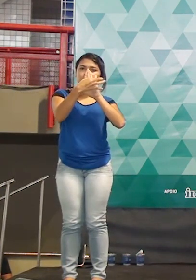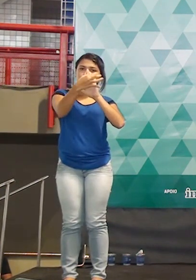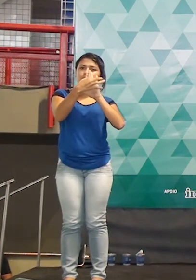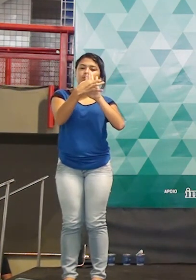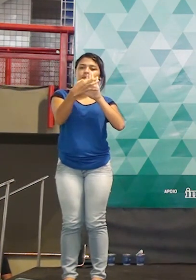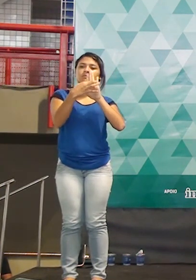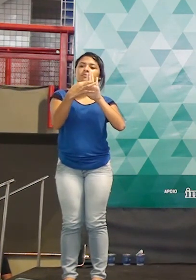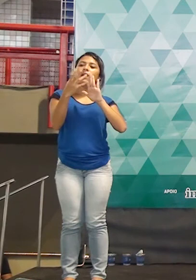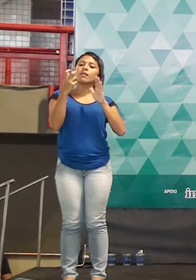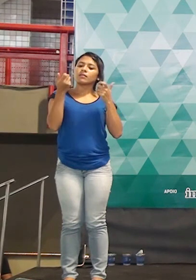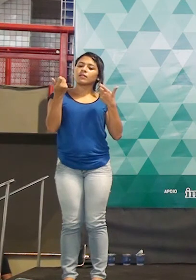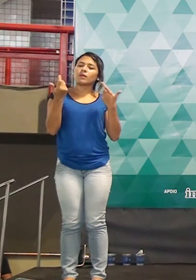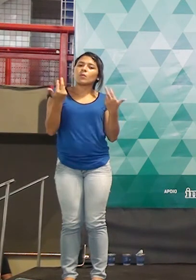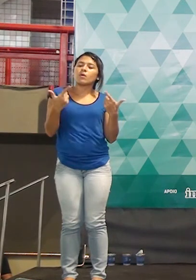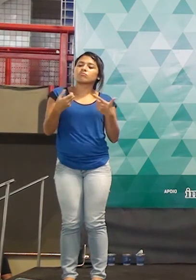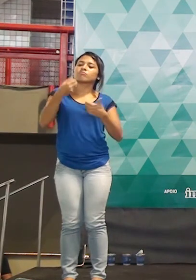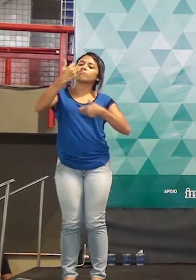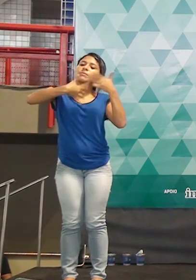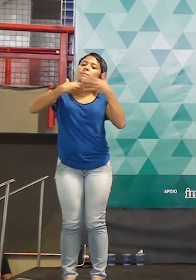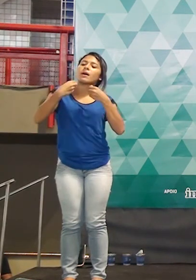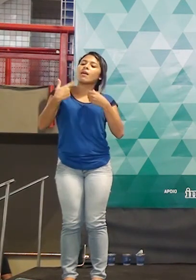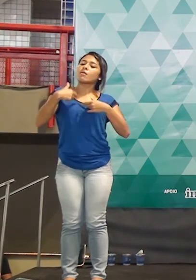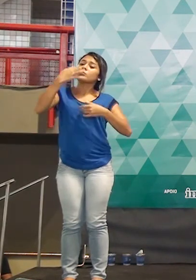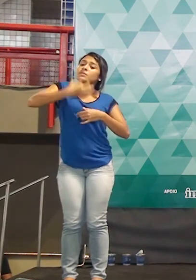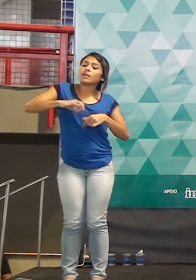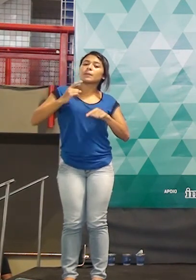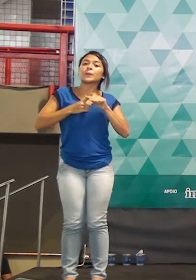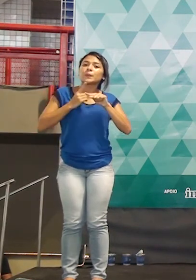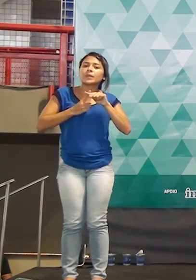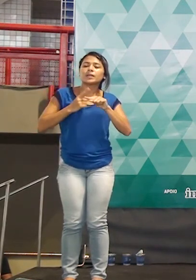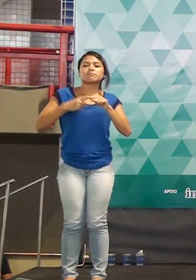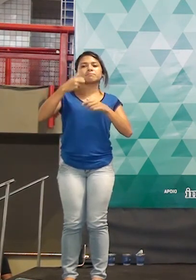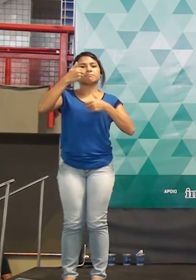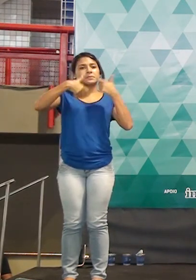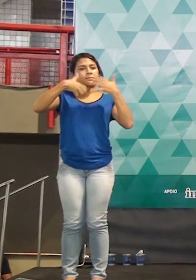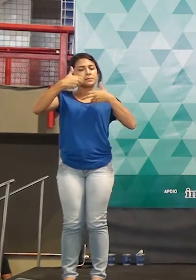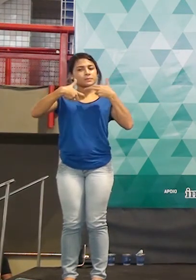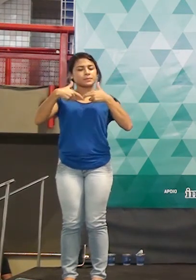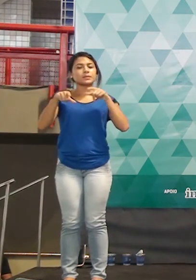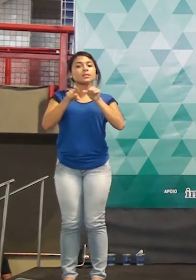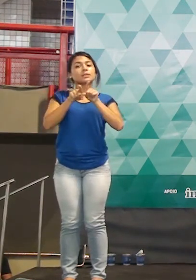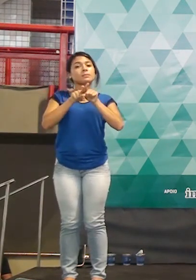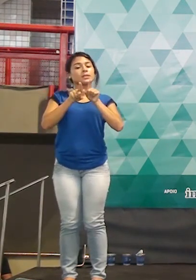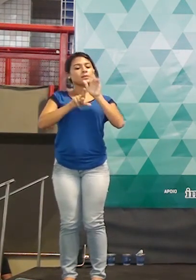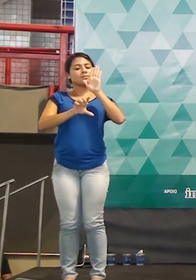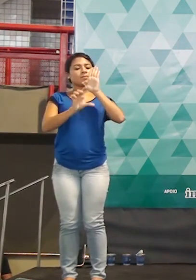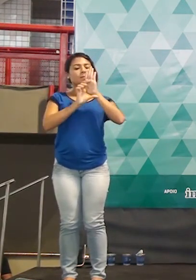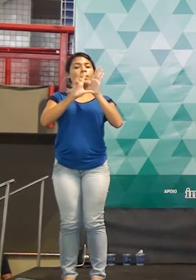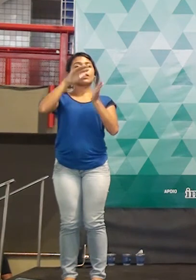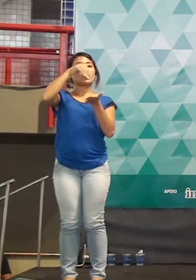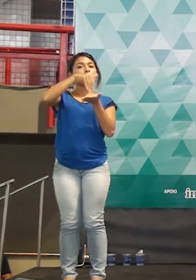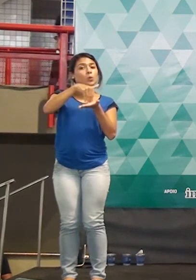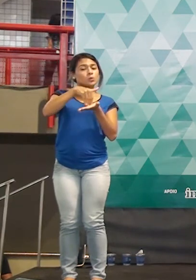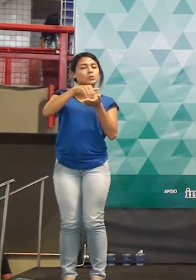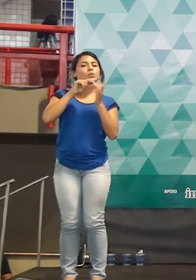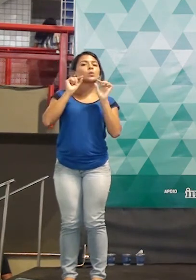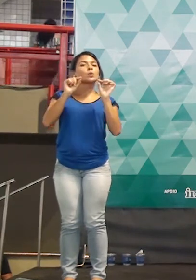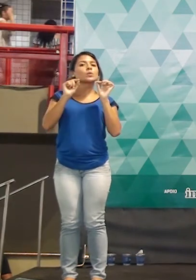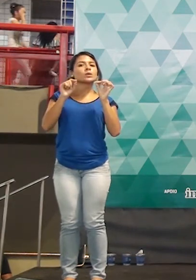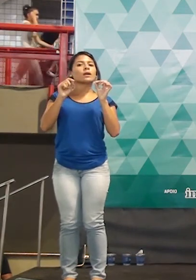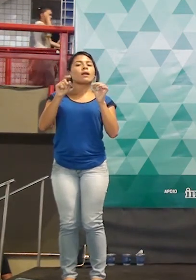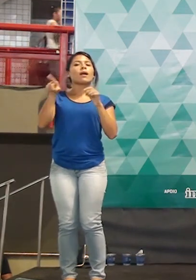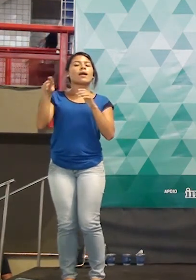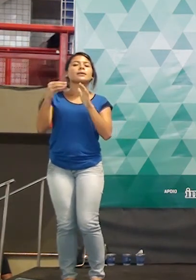está correta. E a conclusão é a proposta de intervenção, que eu oriento que vocês coloquem 2